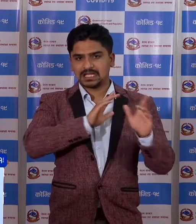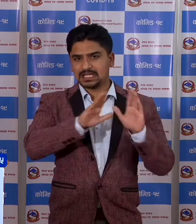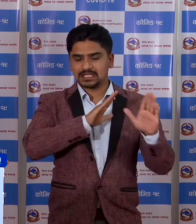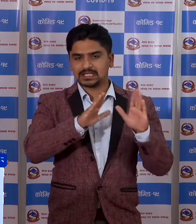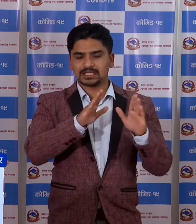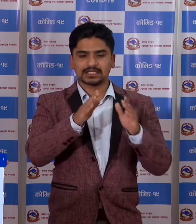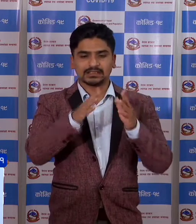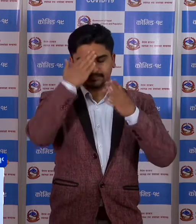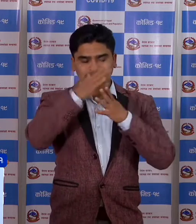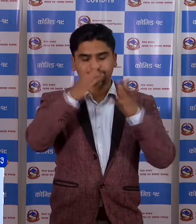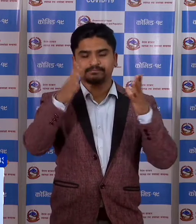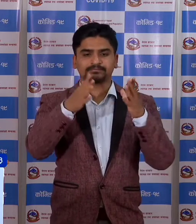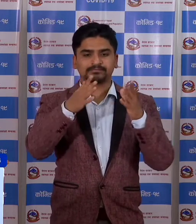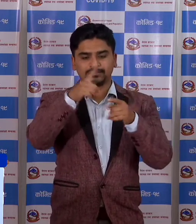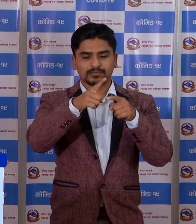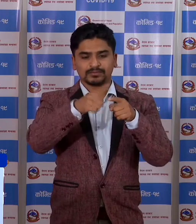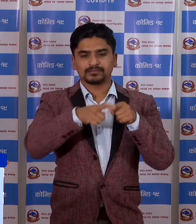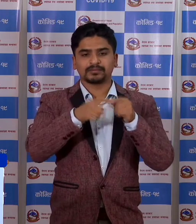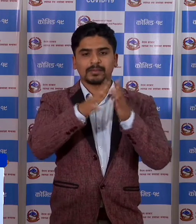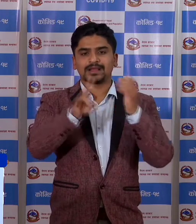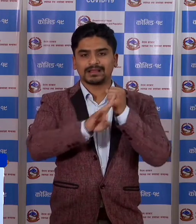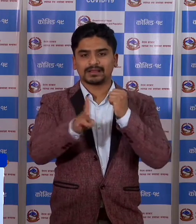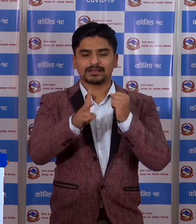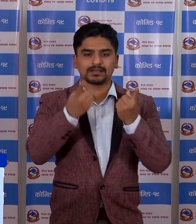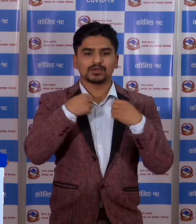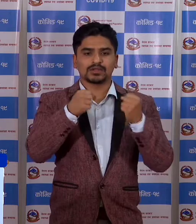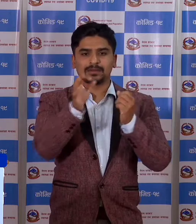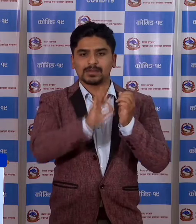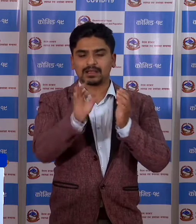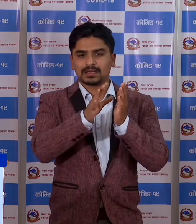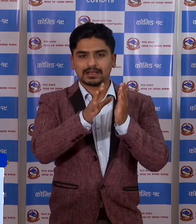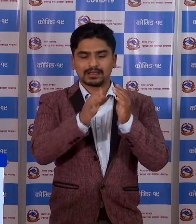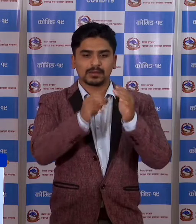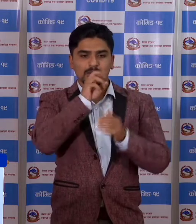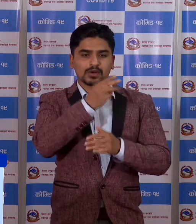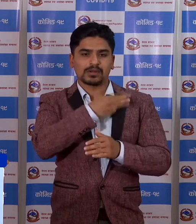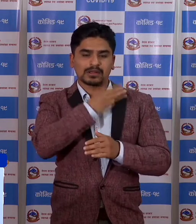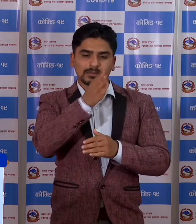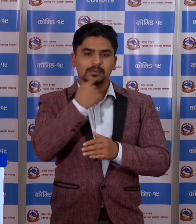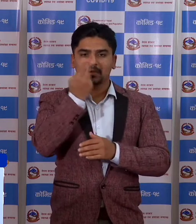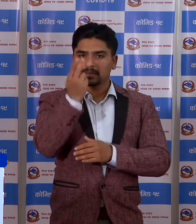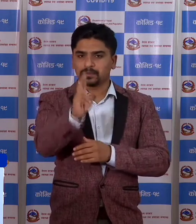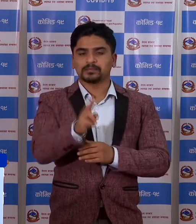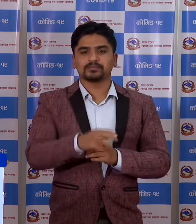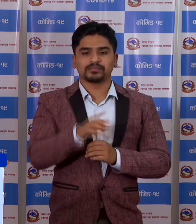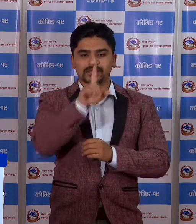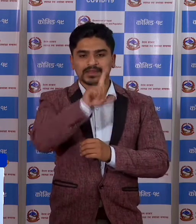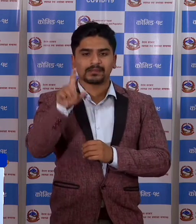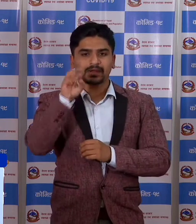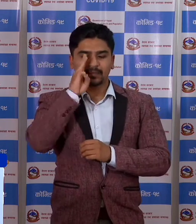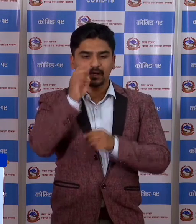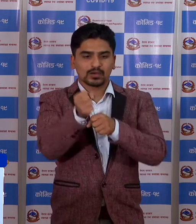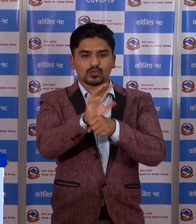महाशाखा। हाम्रो स्वास्थ्य मन्त्रालय, स्वास्थ्य तथा जनसङ्ख्या मन्त्रालयका प्रवक्ताज्यूले भनिसक्नु भएको छ,